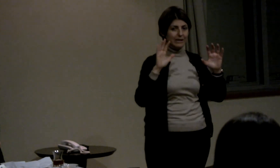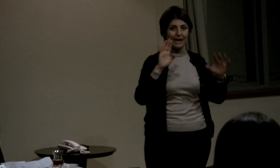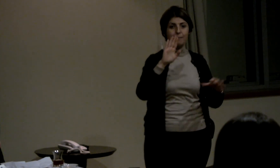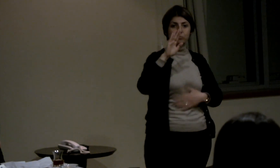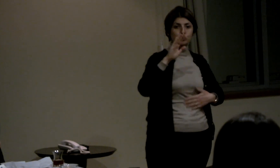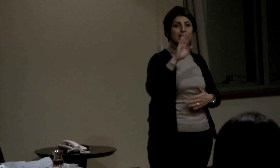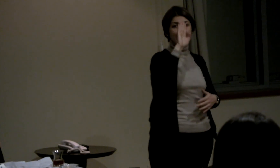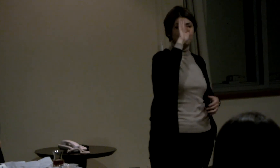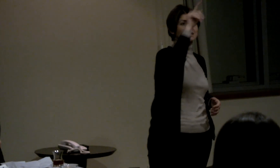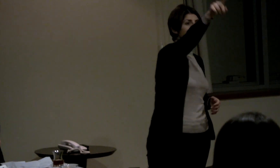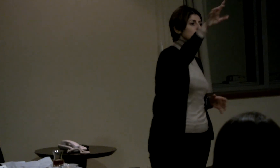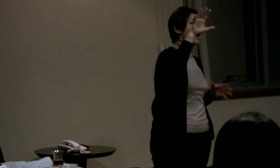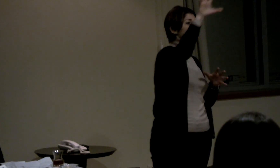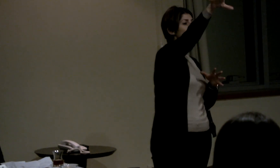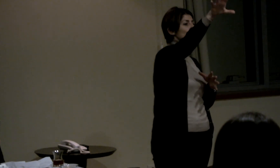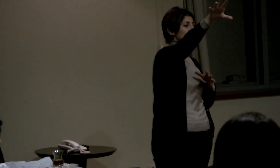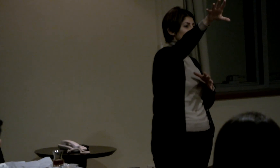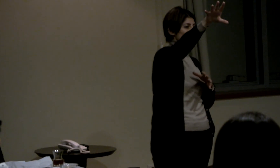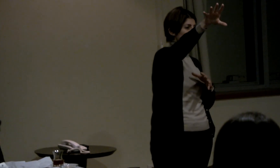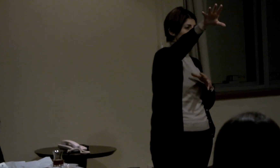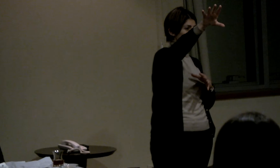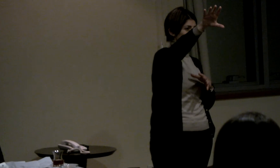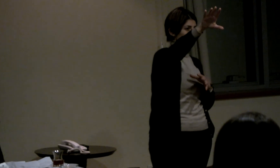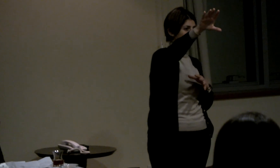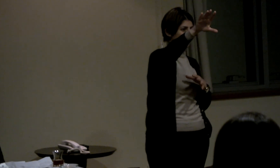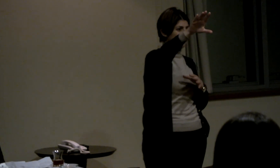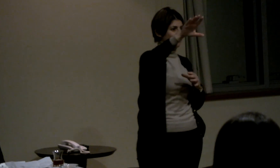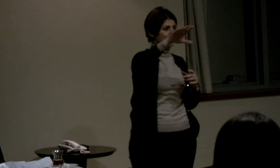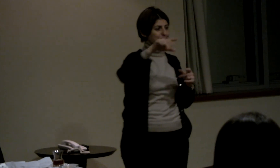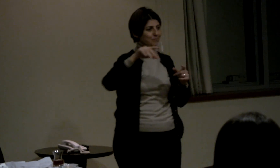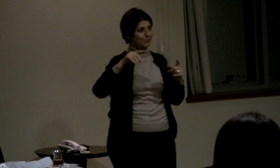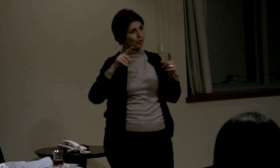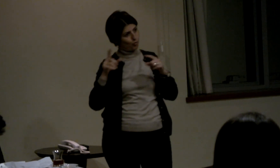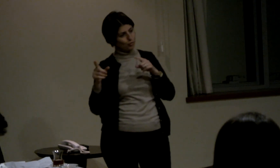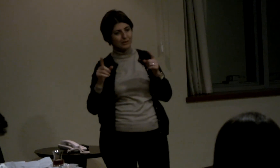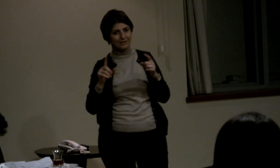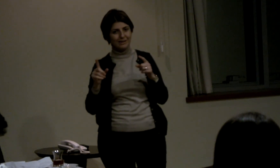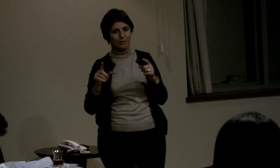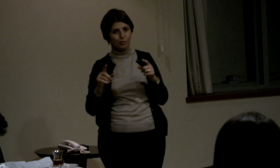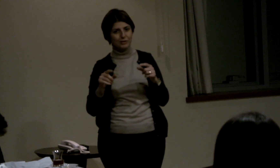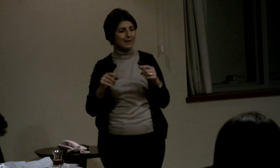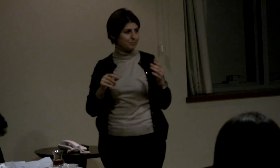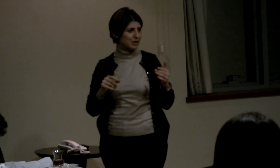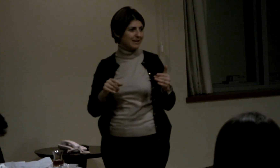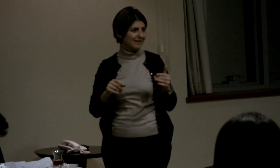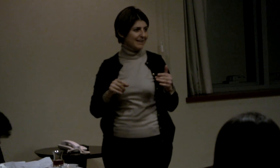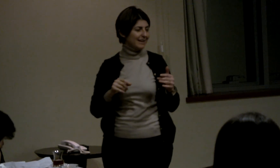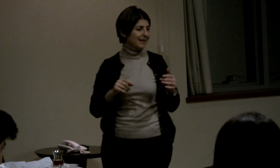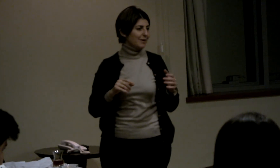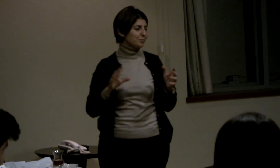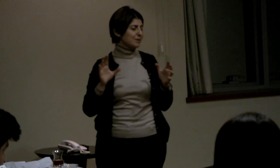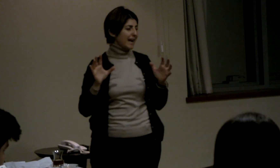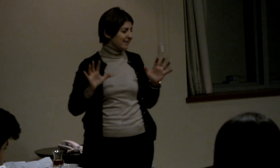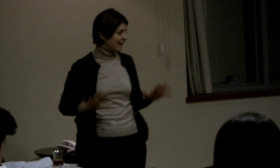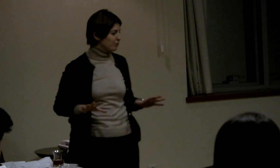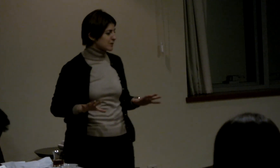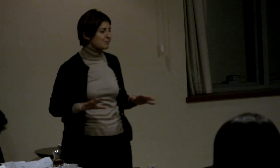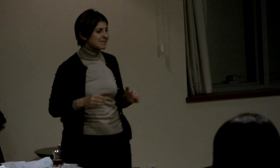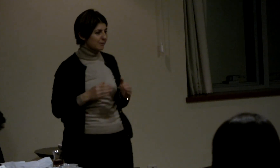Hem Bursa'yı hem İstanbul'u aynı noktada göstermiyoruz yani. Orada onlar hep şey, kendi evimizi baz alıp